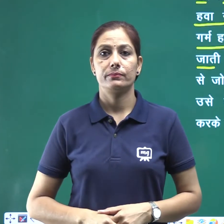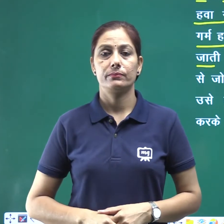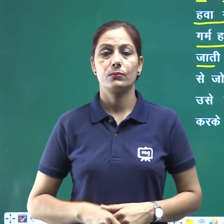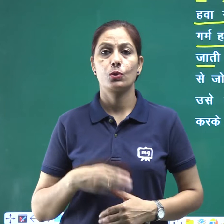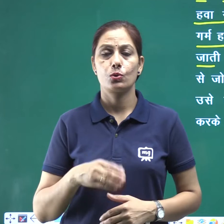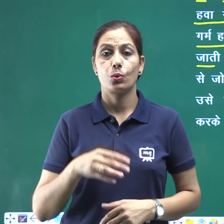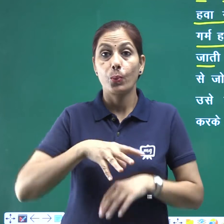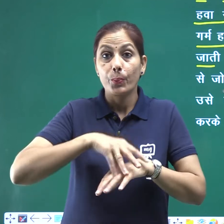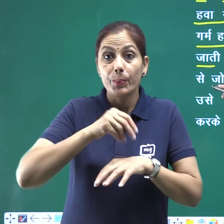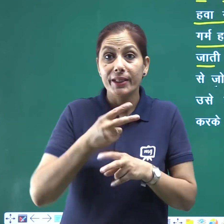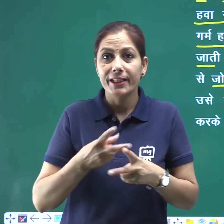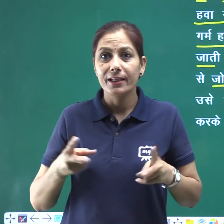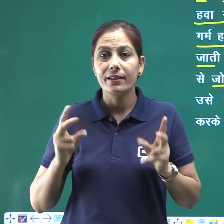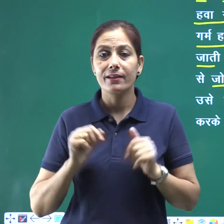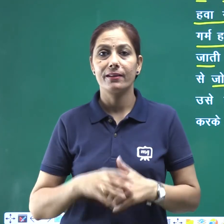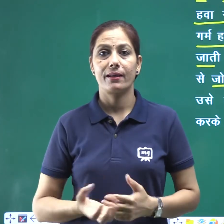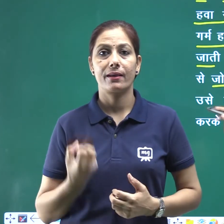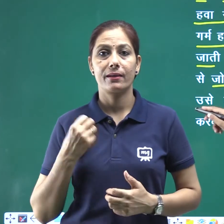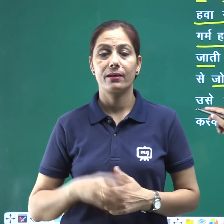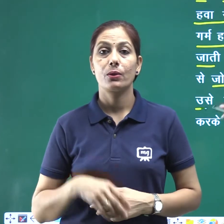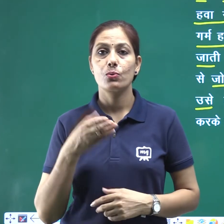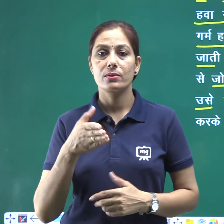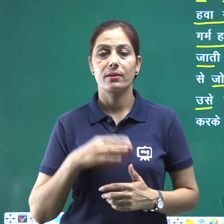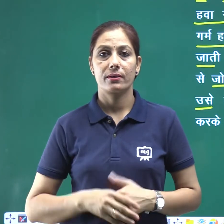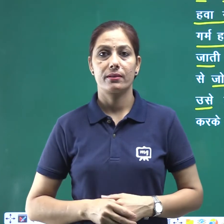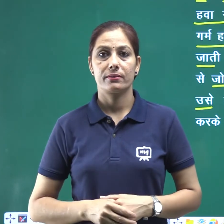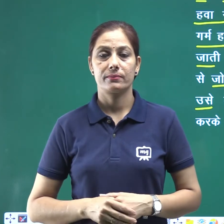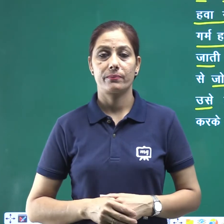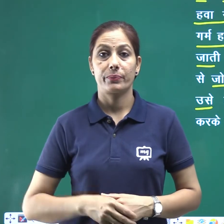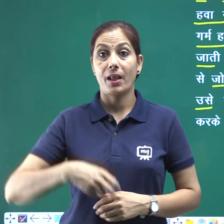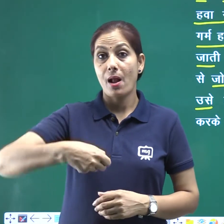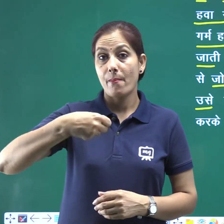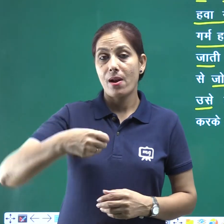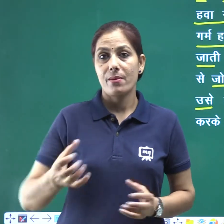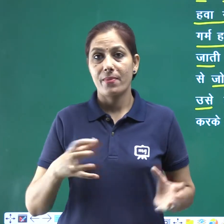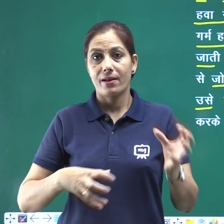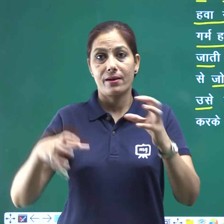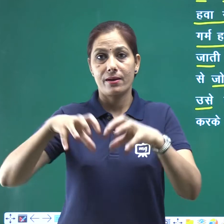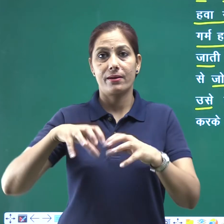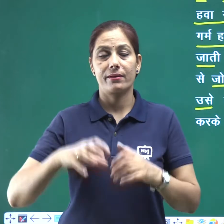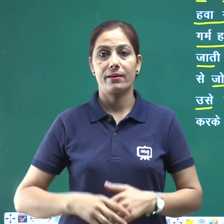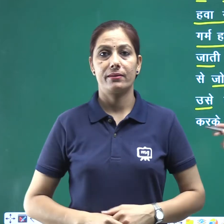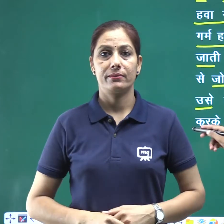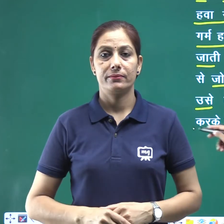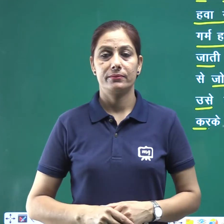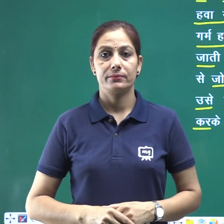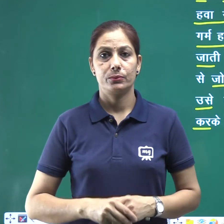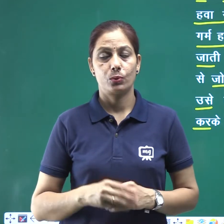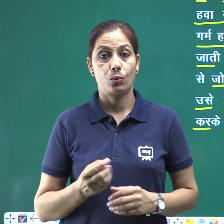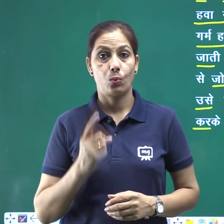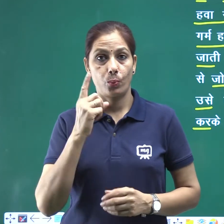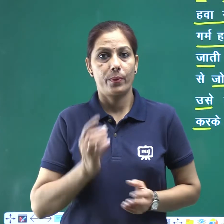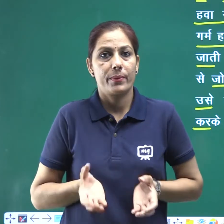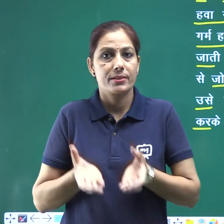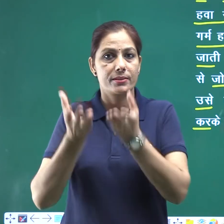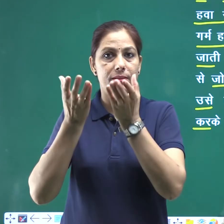जो मलबा निकलता है उसे बाल्टी में इकट्ठा करके ऊपर भेजा